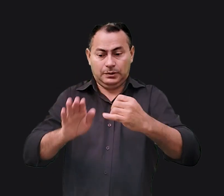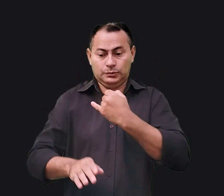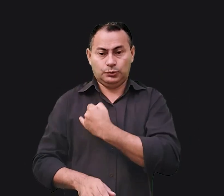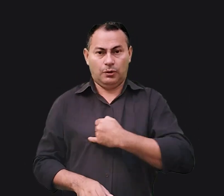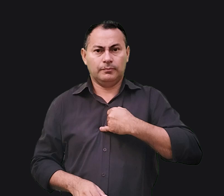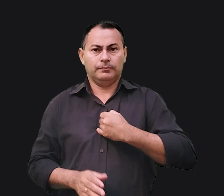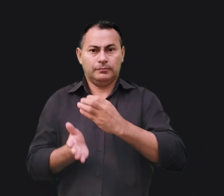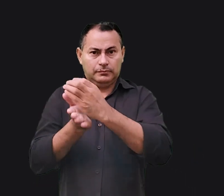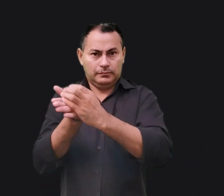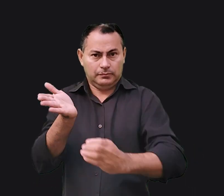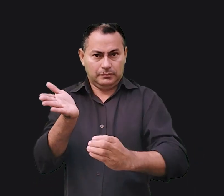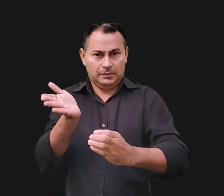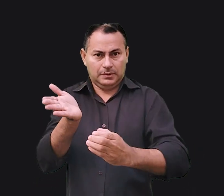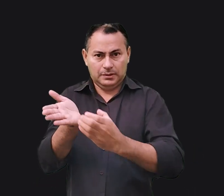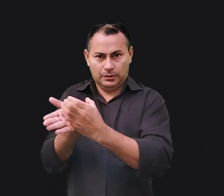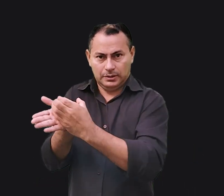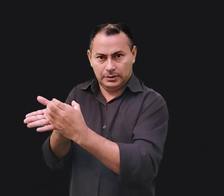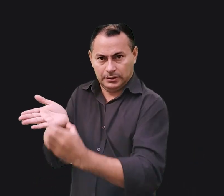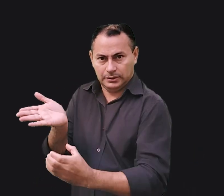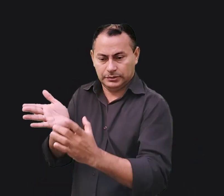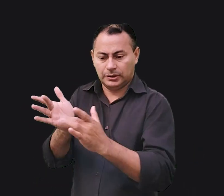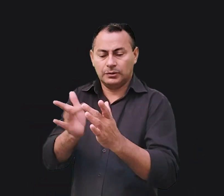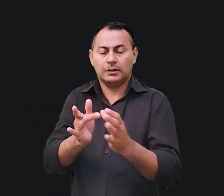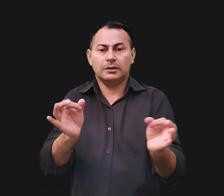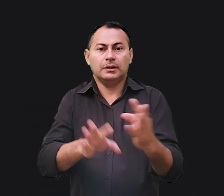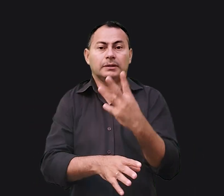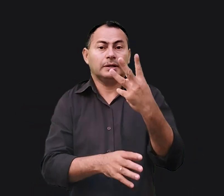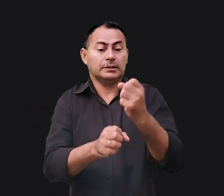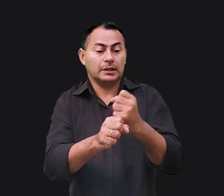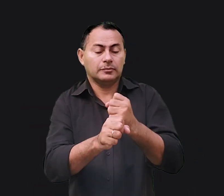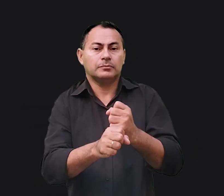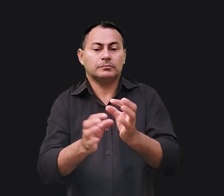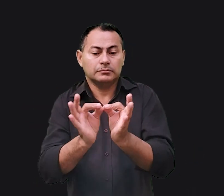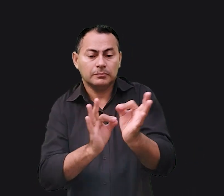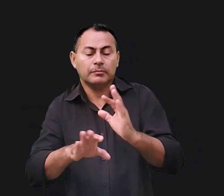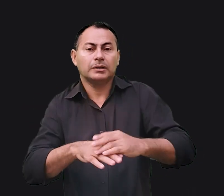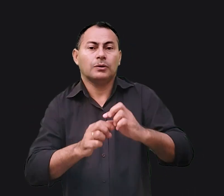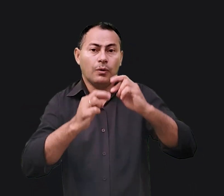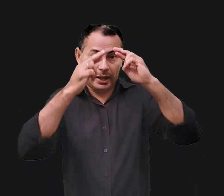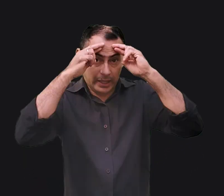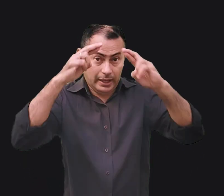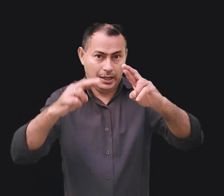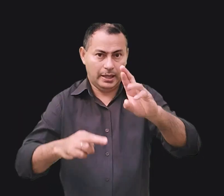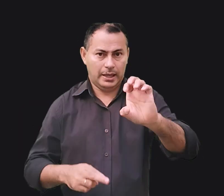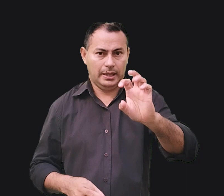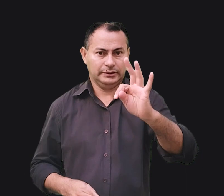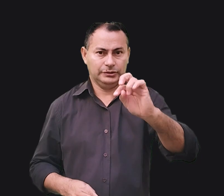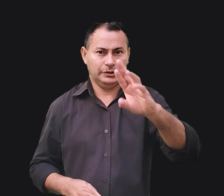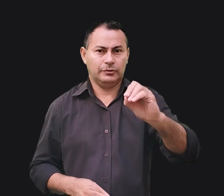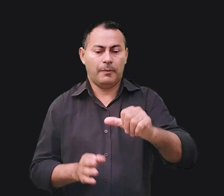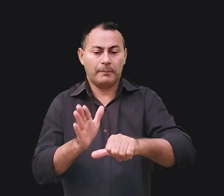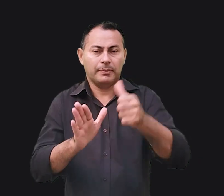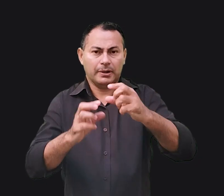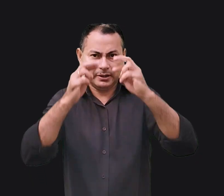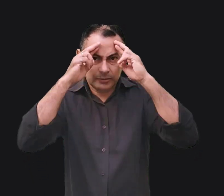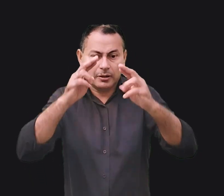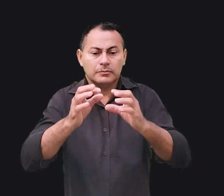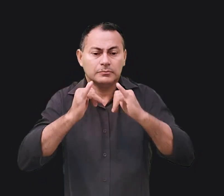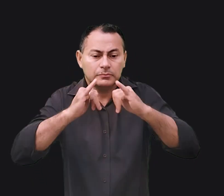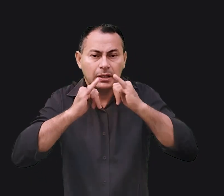Neste capítulo, Jesus encerrou seu ministério de 3 anos organizando mais um retiro. No primeiro retiro, ele pregou o Sermão